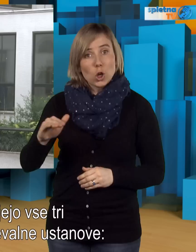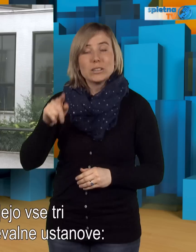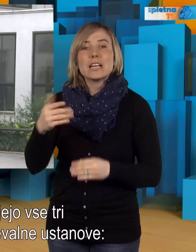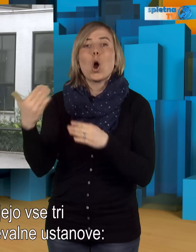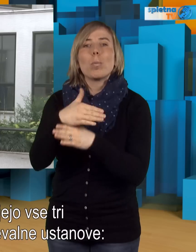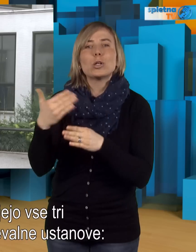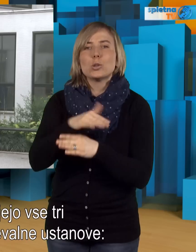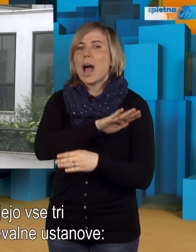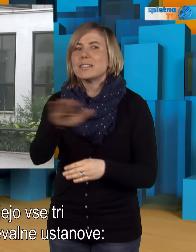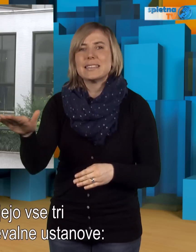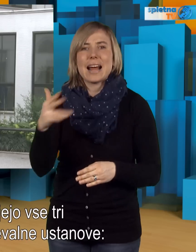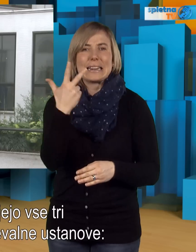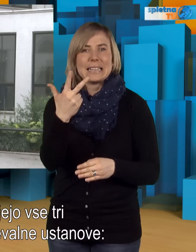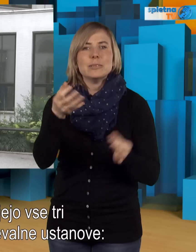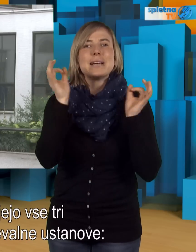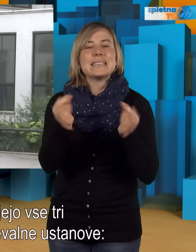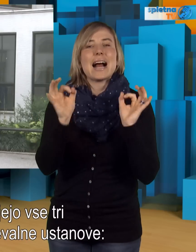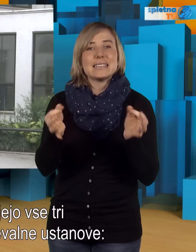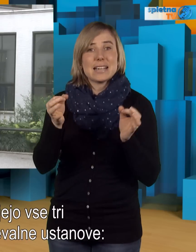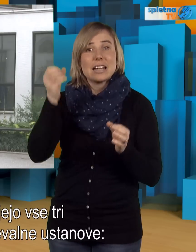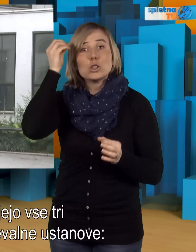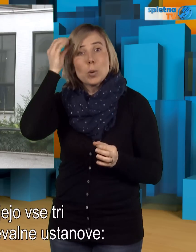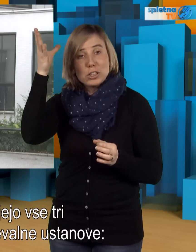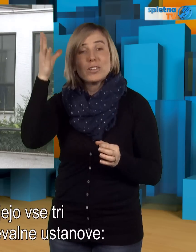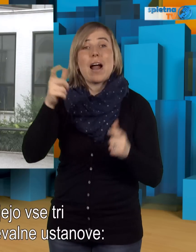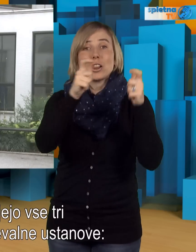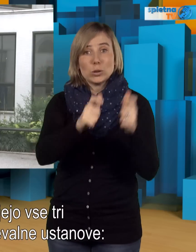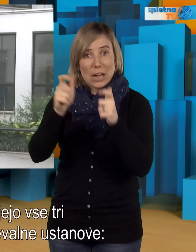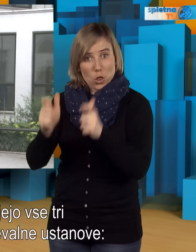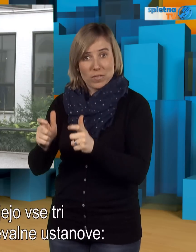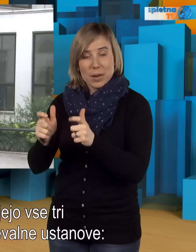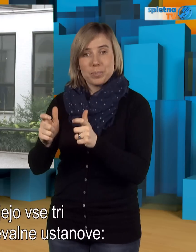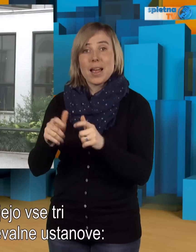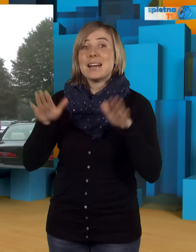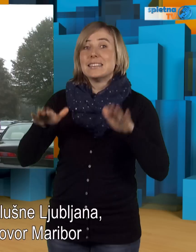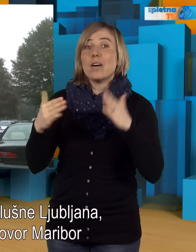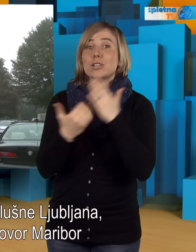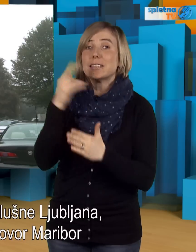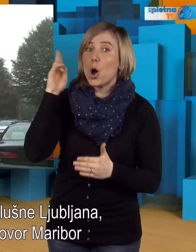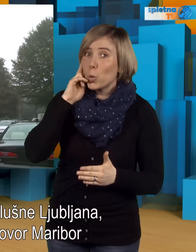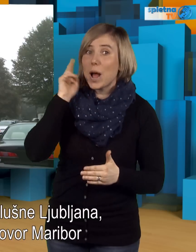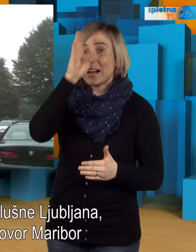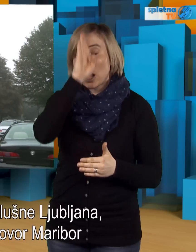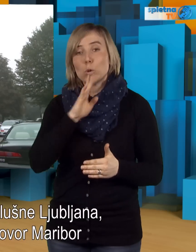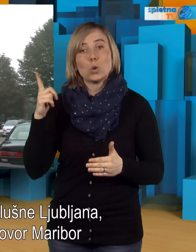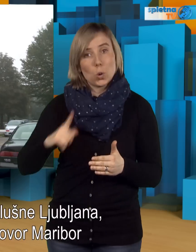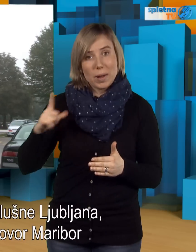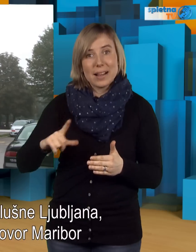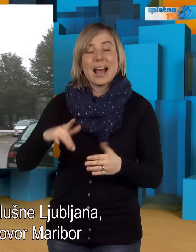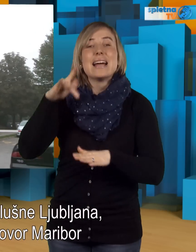Otroci, ki obiskujejo vse 3 specializirane izobraževalne ustanove, Zavod za gluhe in naglušne Ljubljana, Center